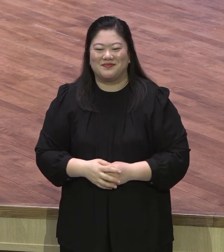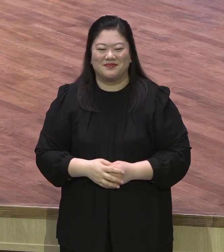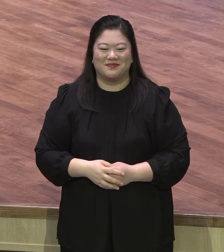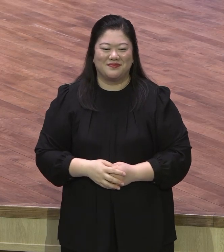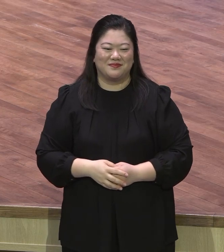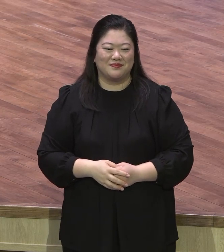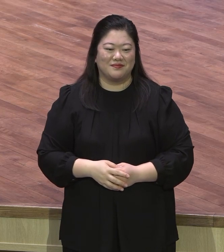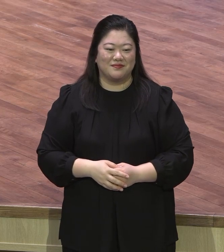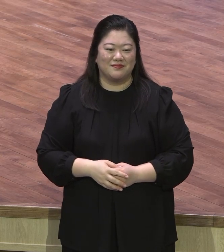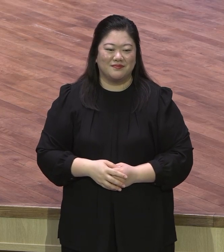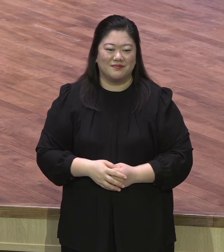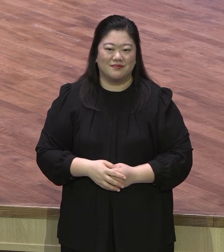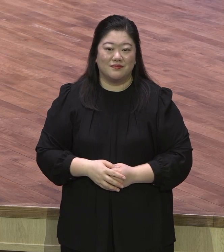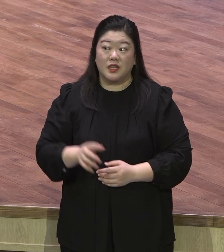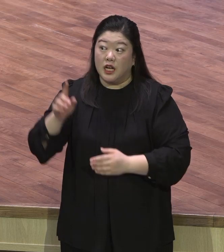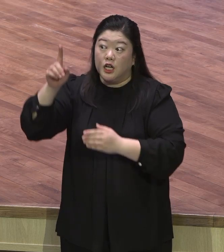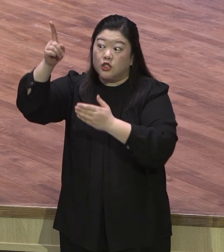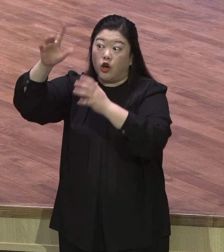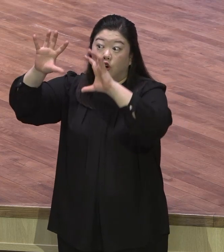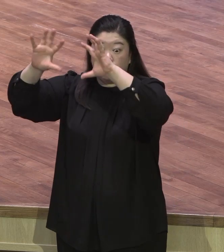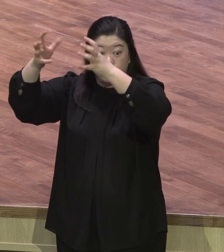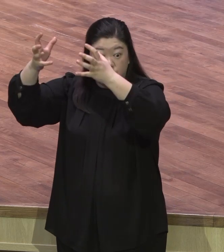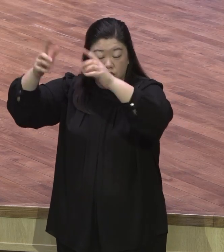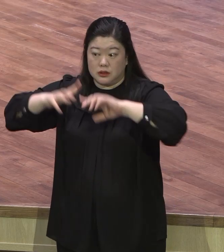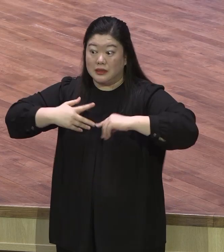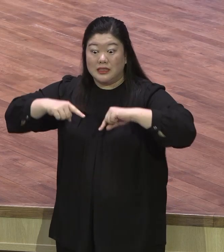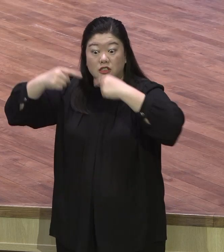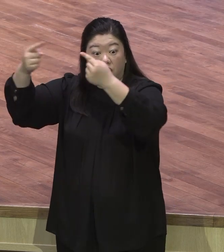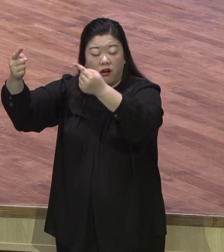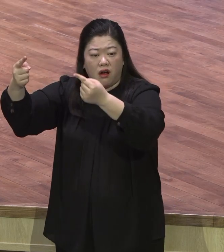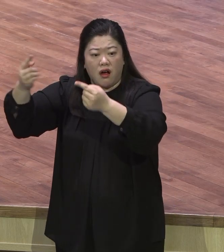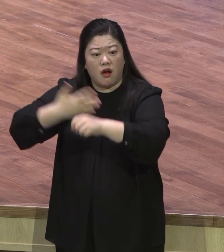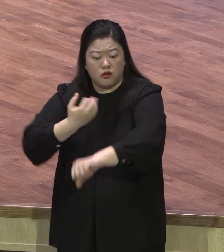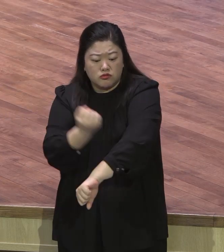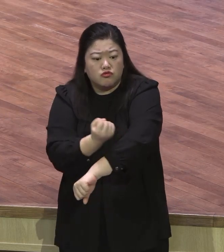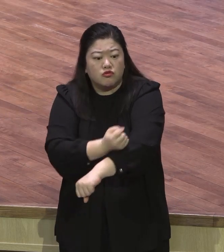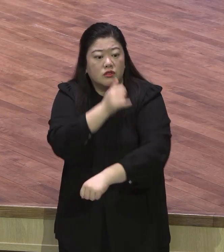천국은 거저받는 선물이에요. 노력이 아니에요. 대가가 아니에요.